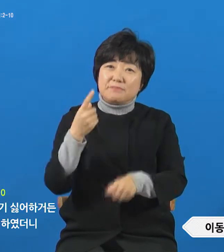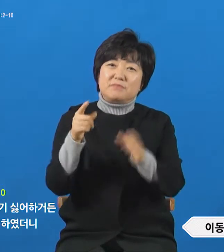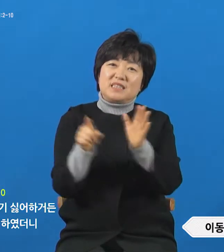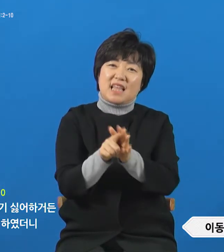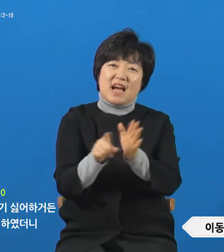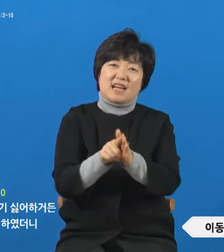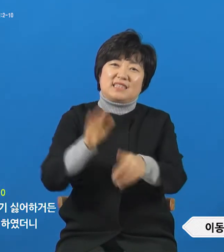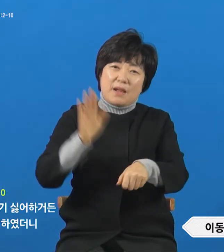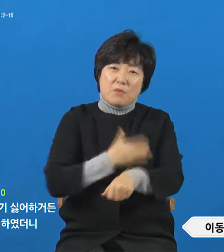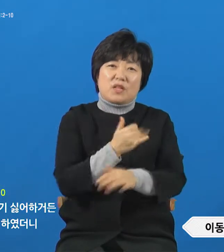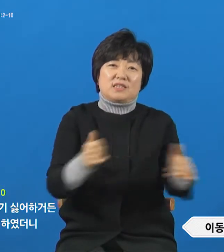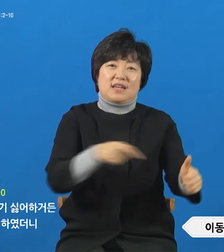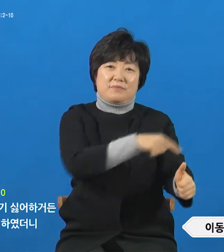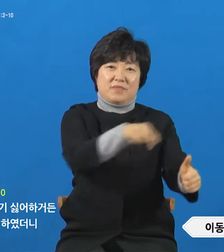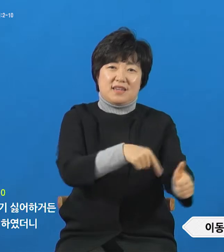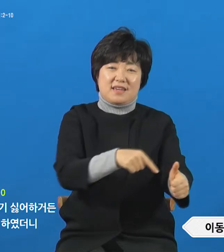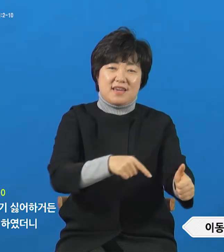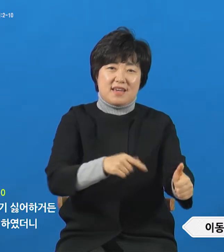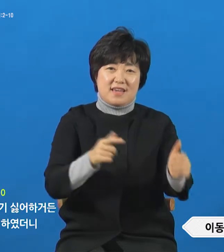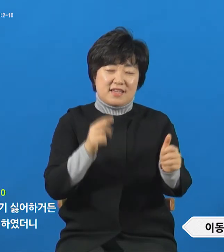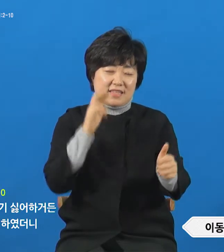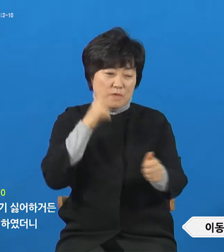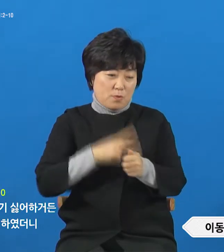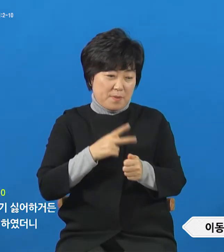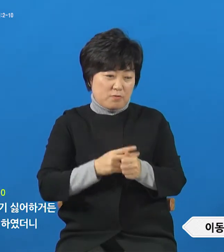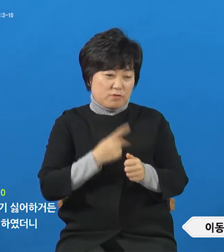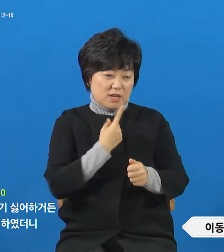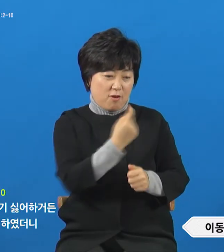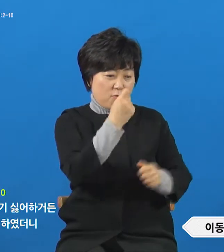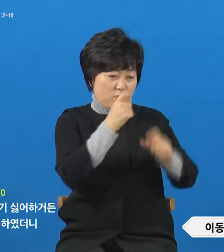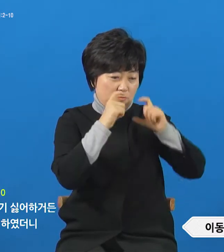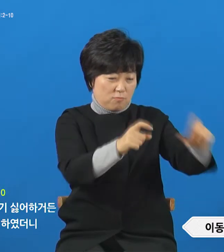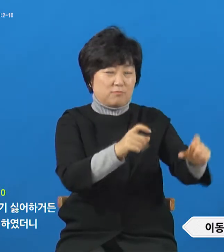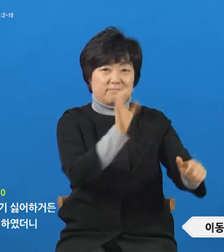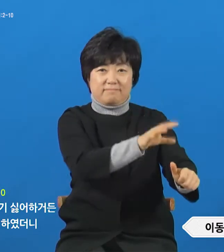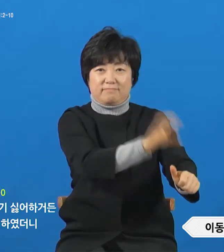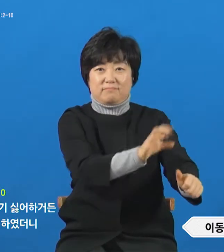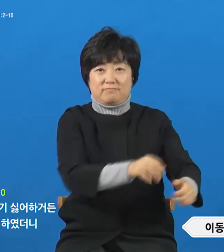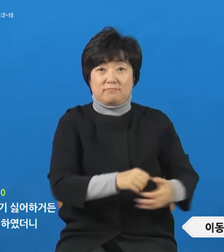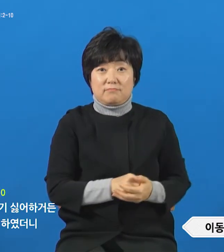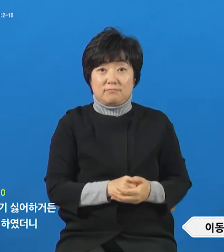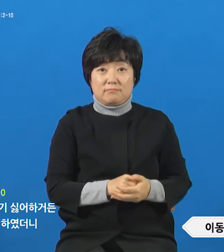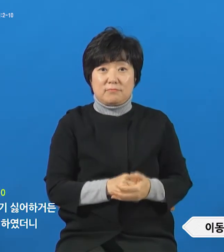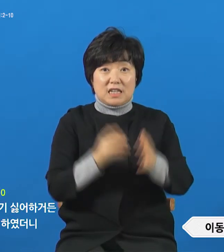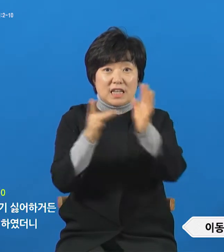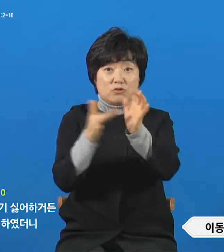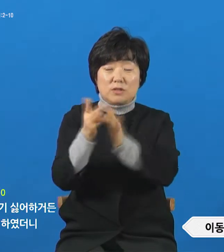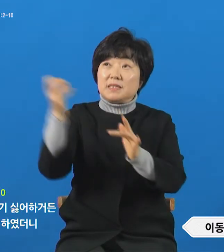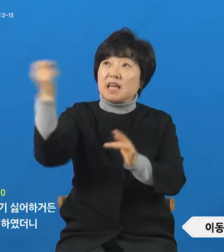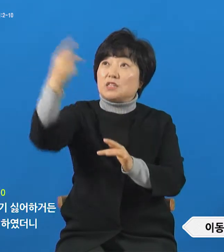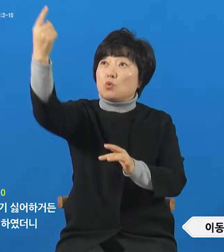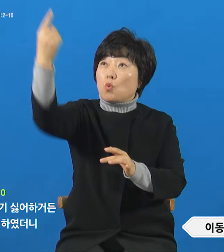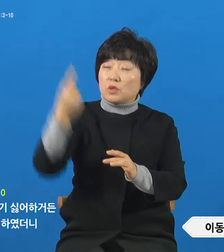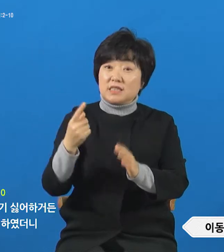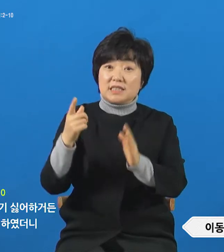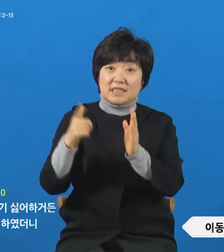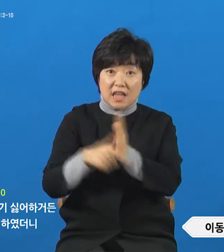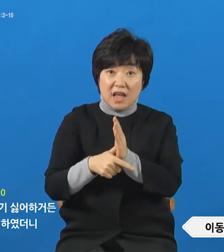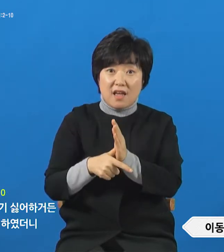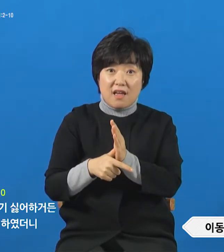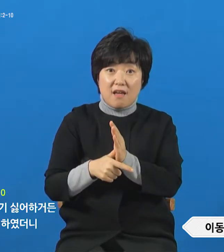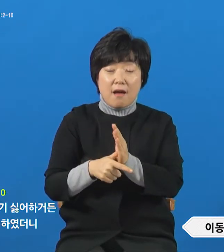재림신앙을 가진 사람들에게 바울이 경고했던 거예요. 여러분, 예수님이 만약 재림하실